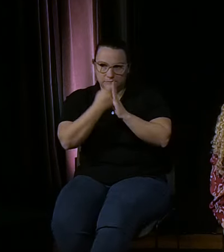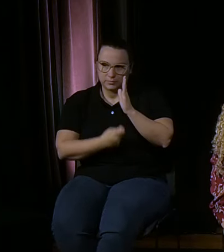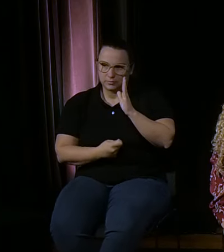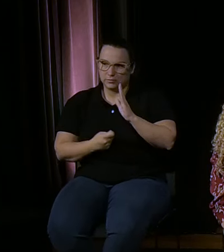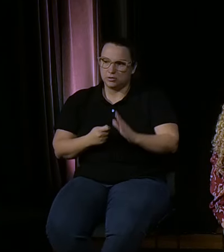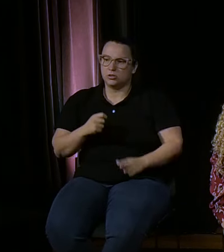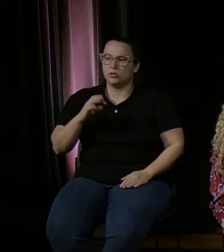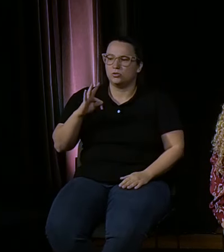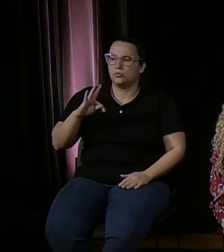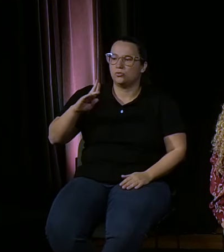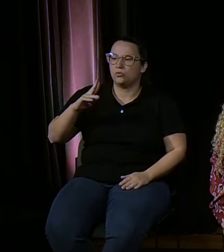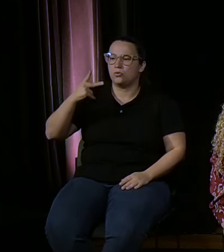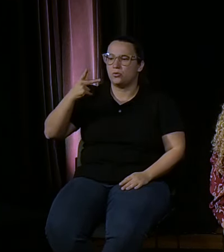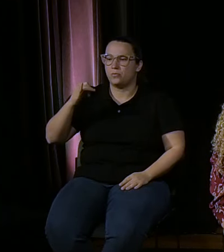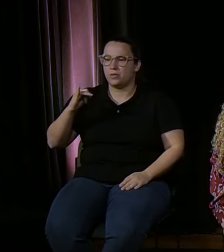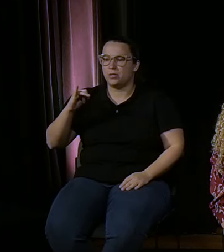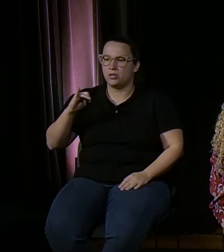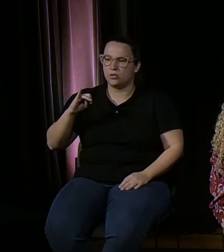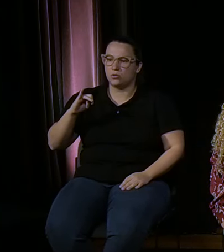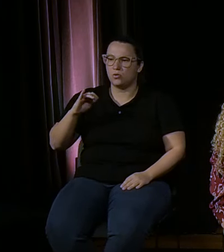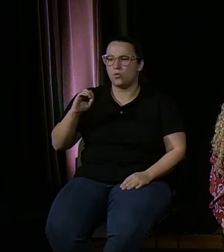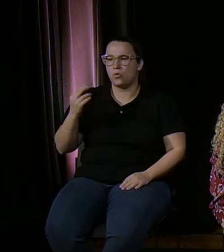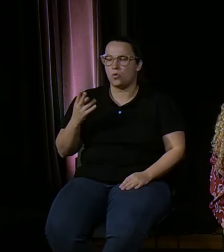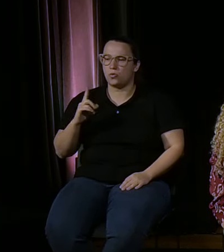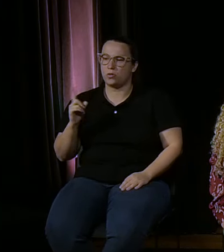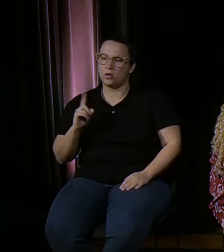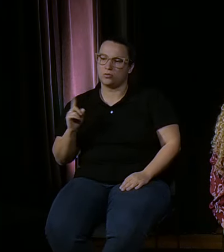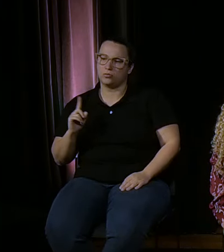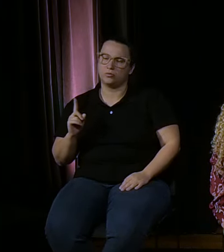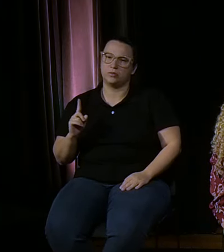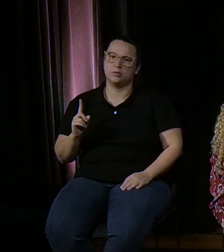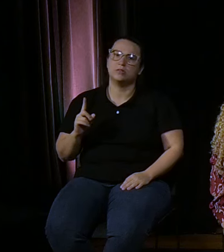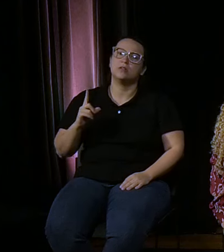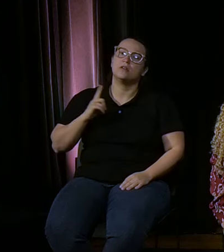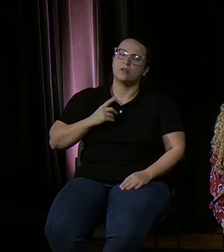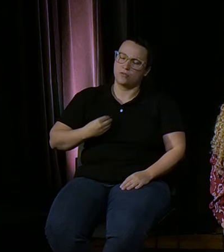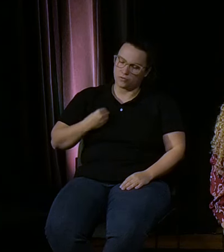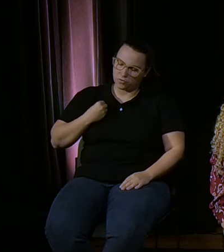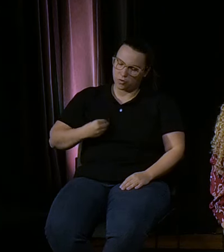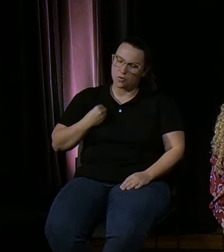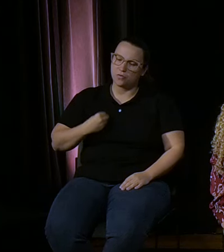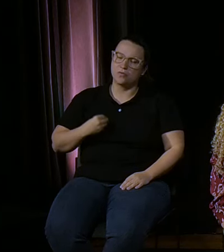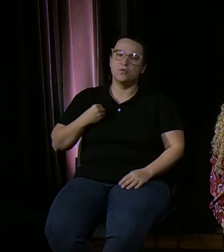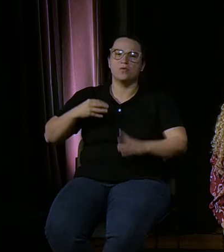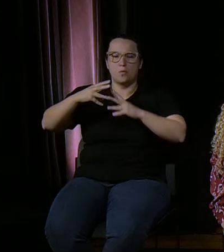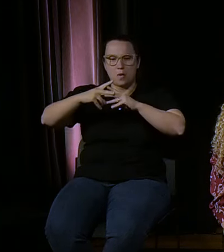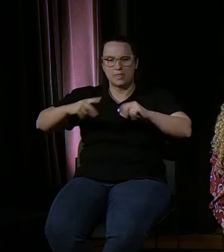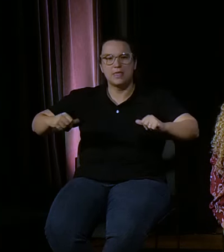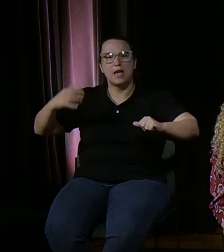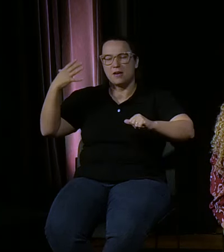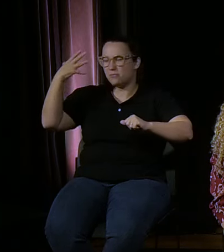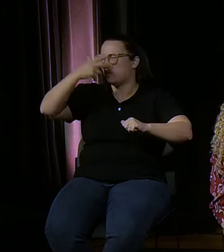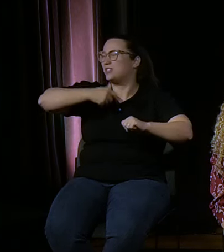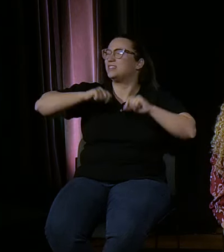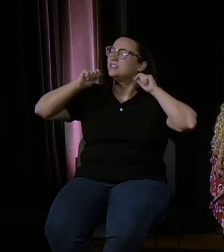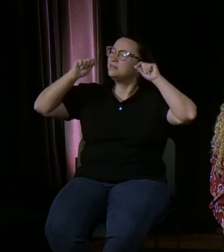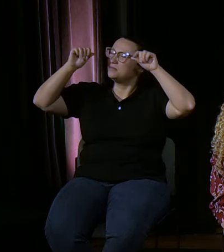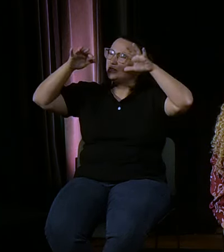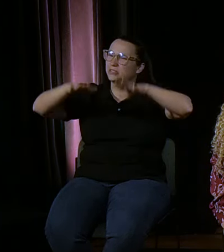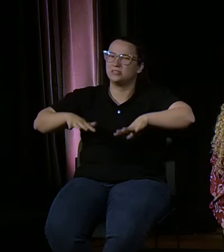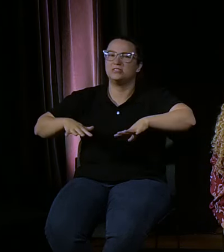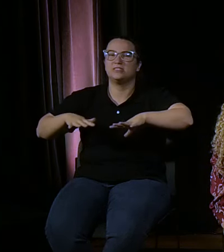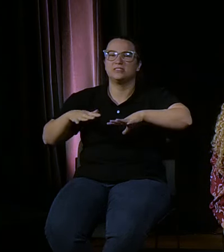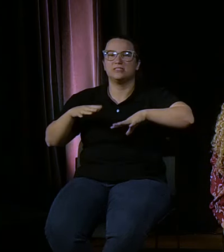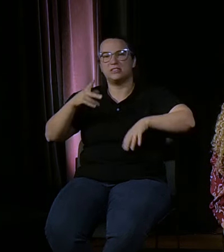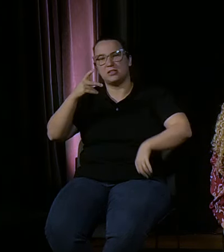ele entra no processo. Jorge Ben é um cantor tranquilo, vive numa terra abençoada por Deus, que beleza, no paraíso tropical que